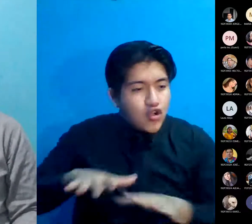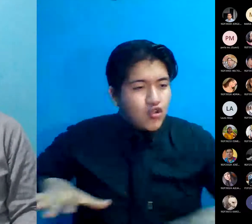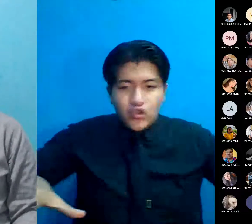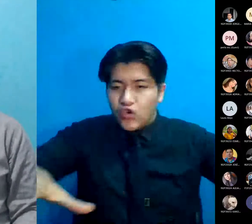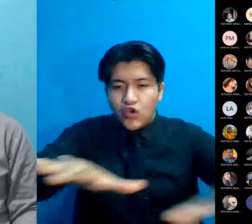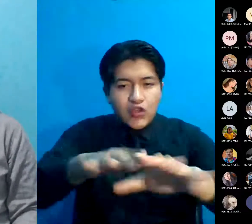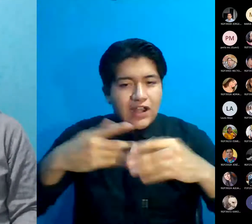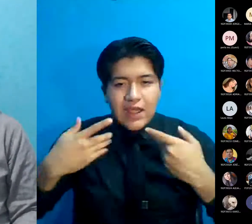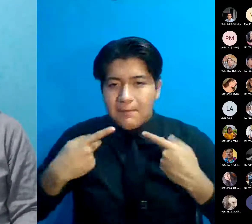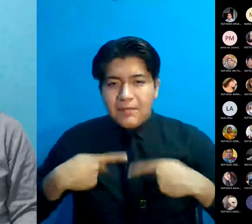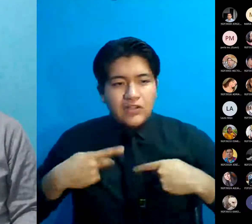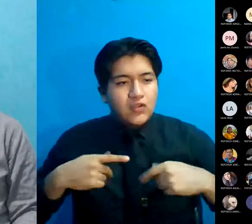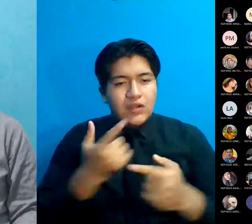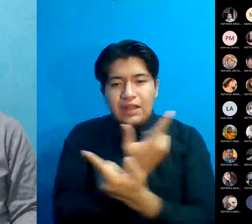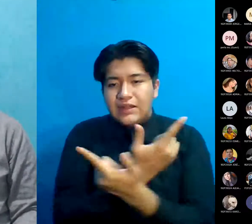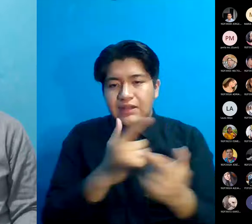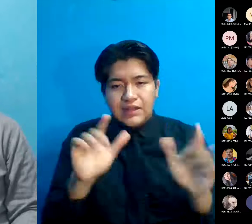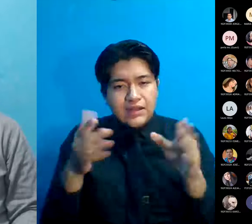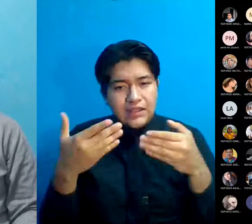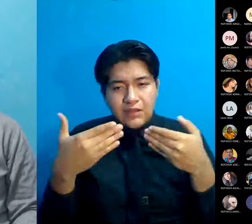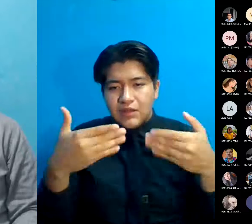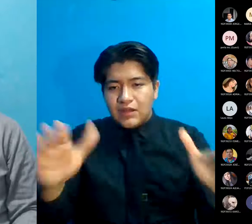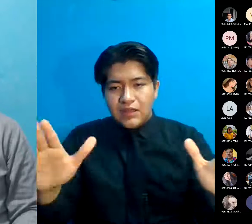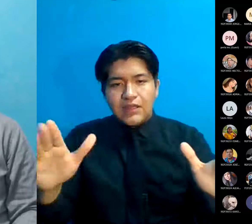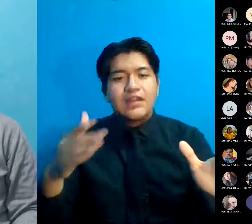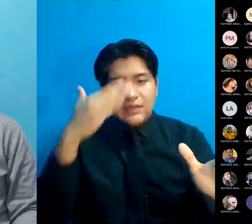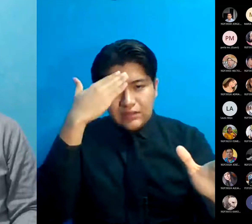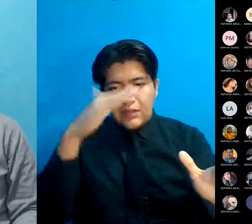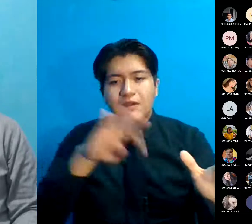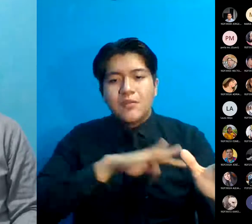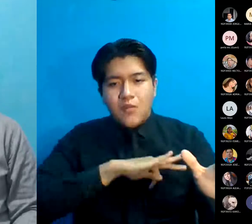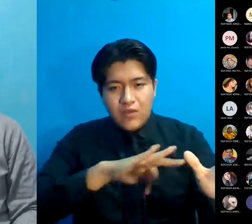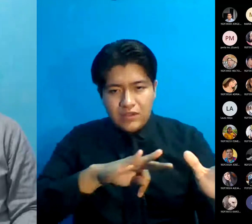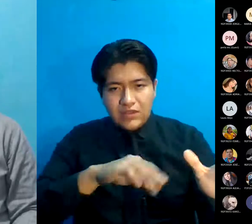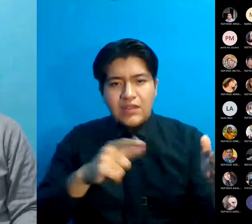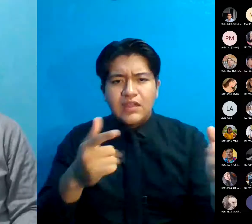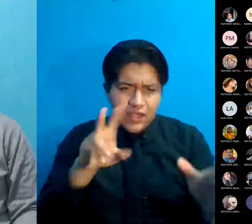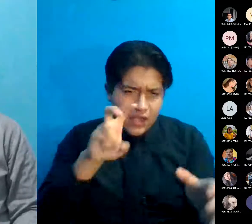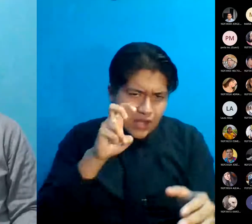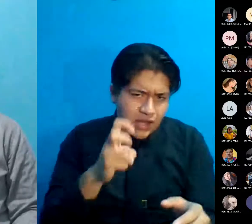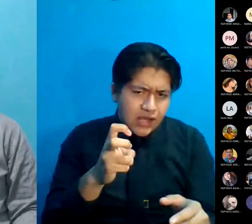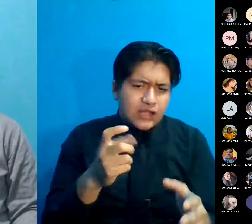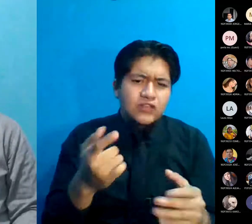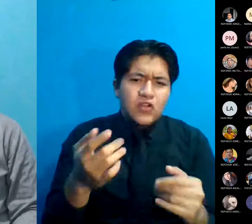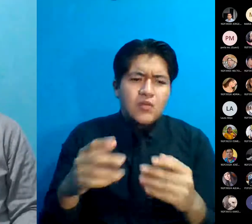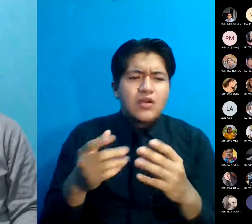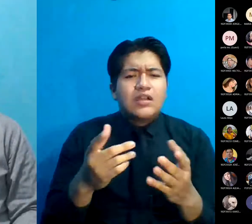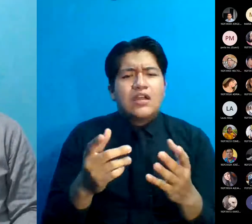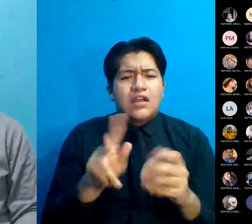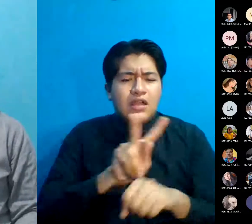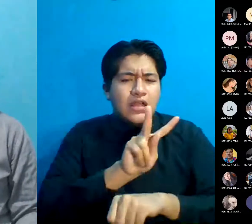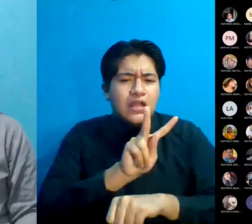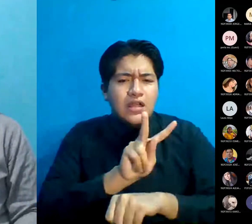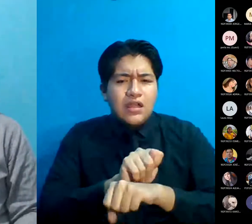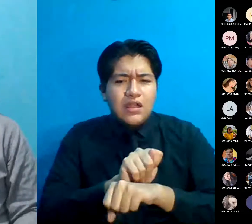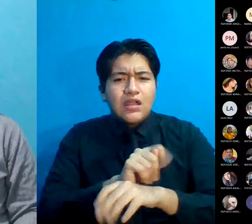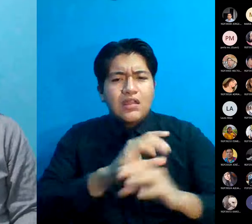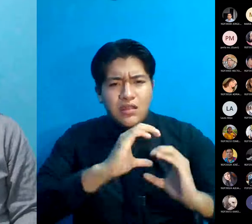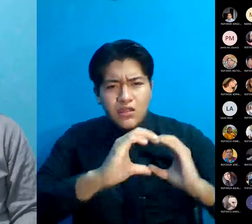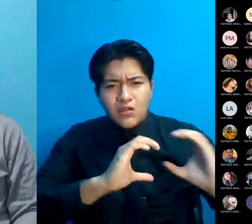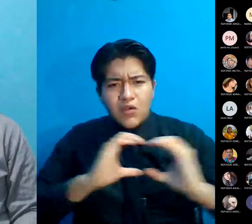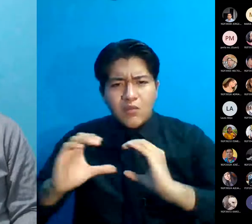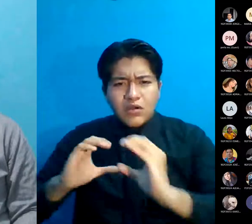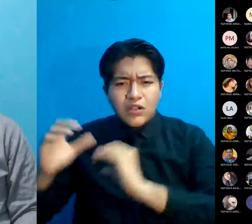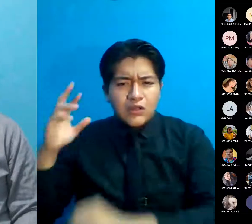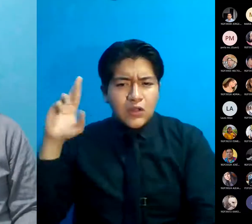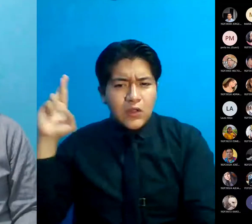este tenor de las personas sordas, y esto también se sostiene en la Ley Federal de Telecomunicaciones y de Radiodifusión, en la sección